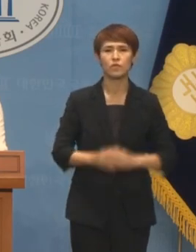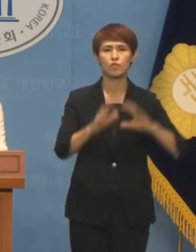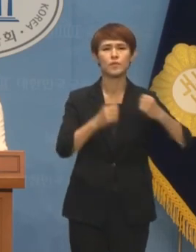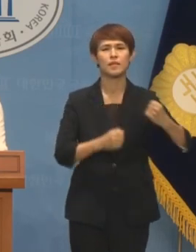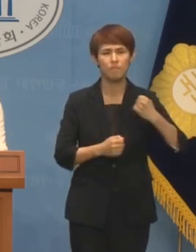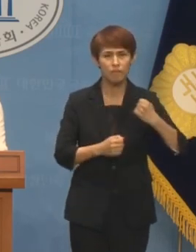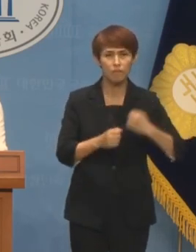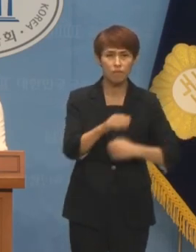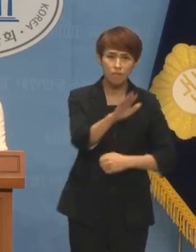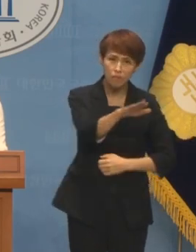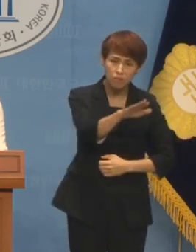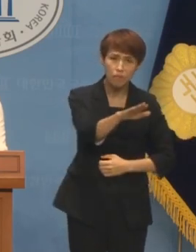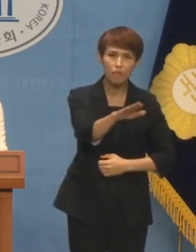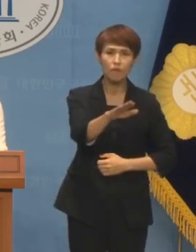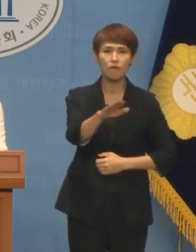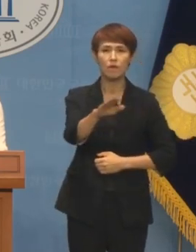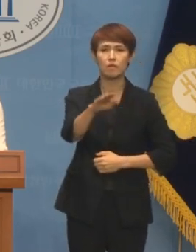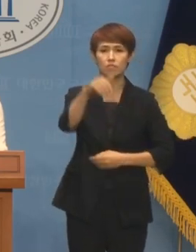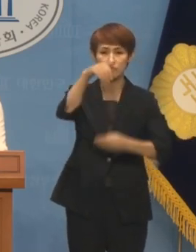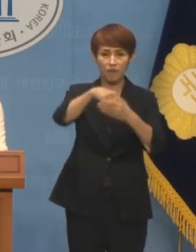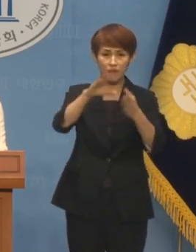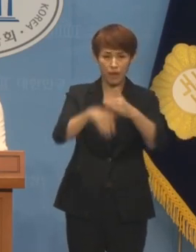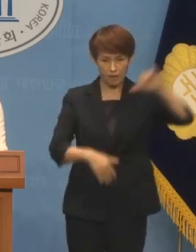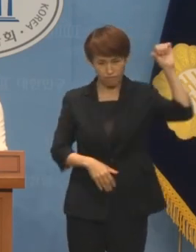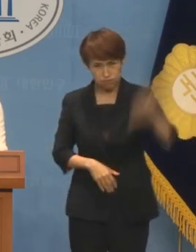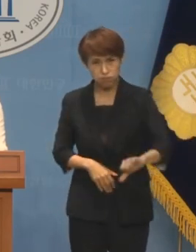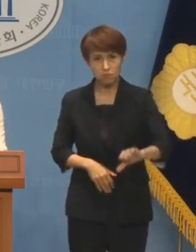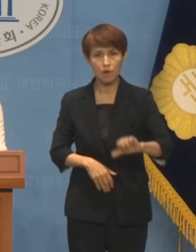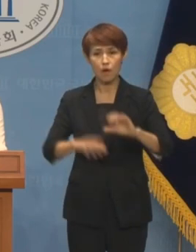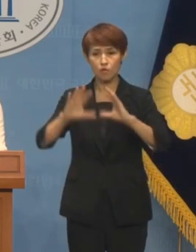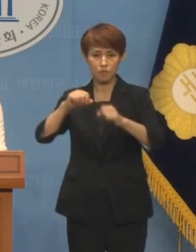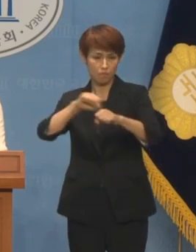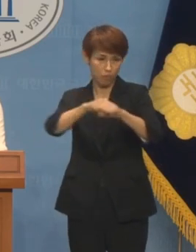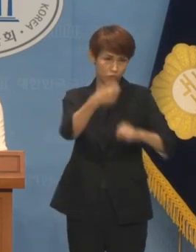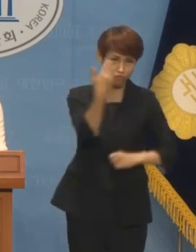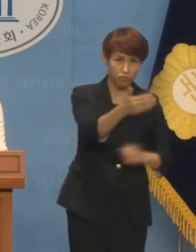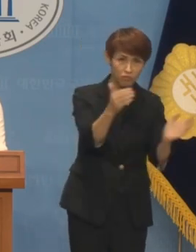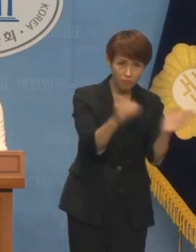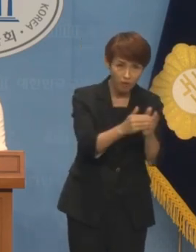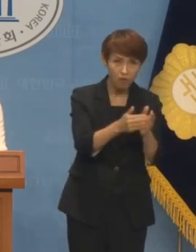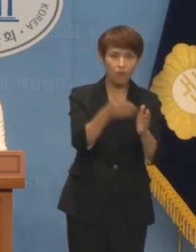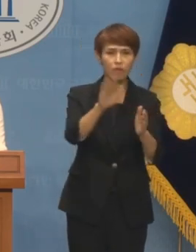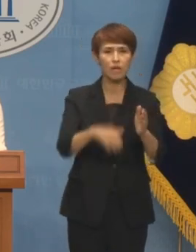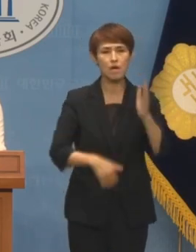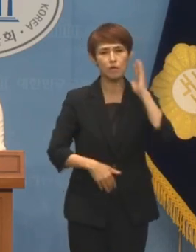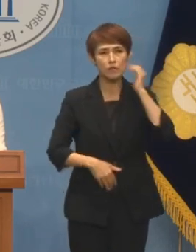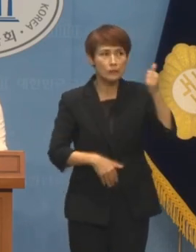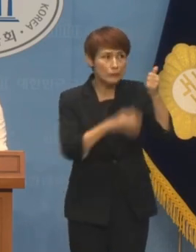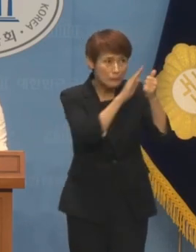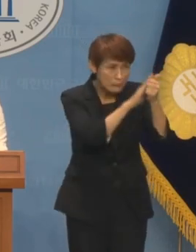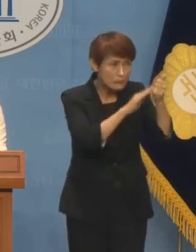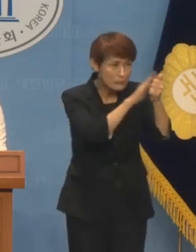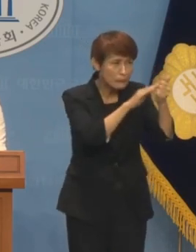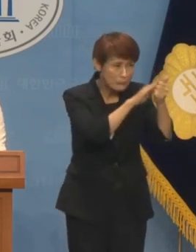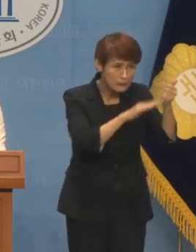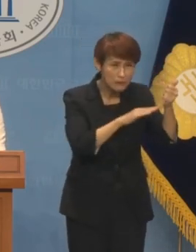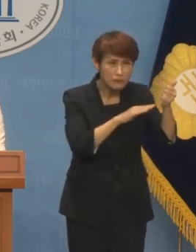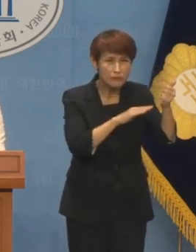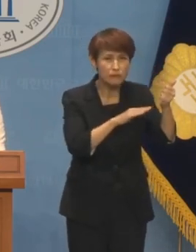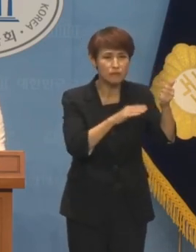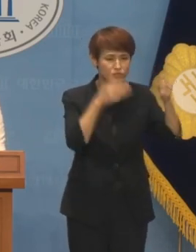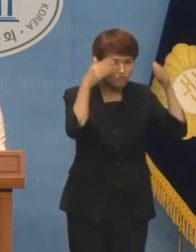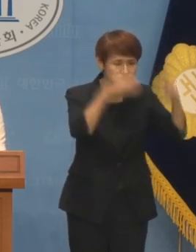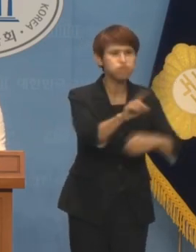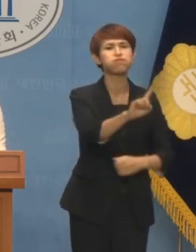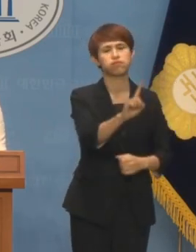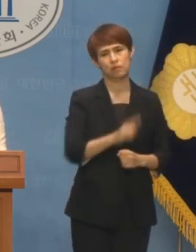국민의힘은 총선에서 혹독한 심판을 받고도 끝내 윤심바라기, 여의도 출장소에서 벗어나지 못하고